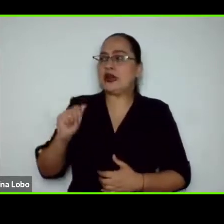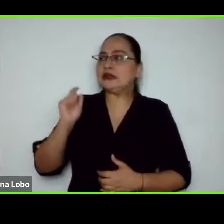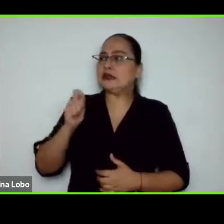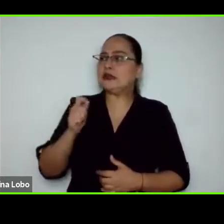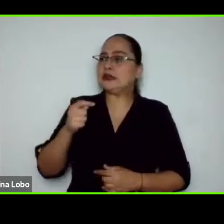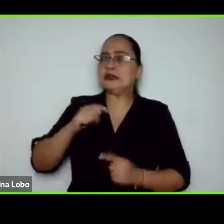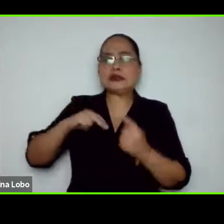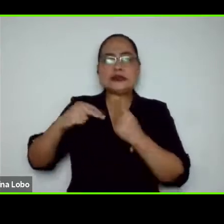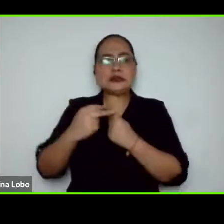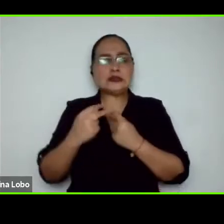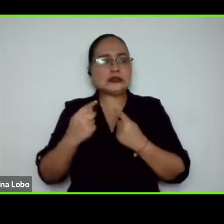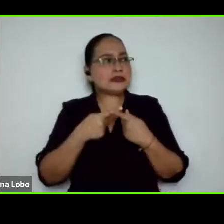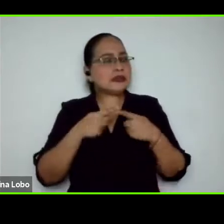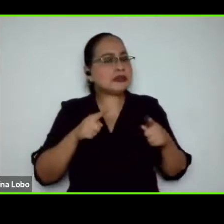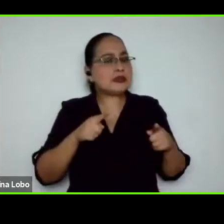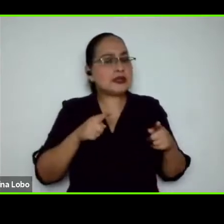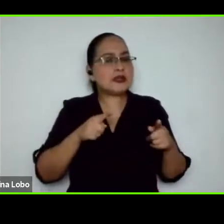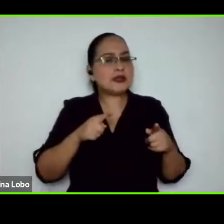se han convertido